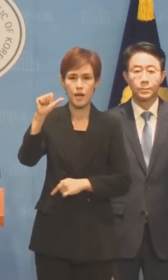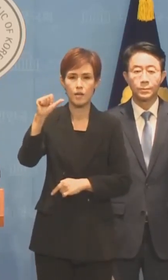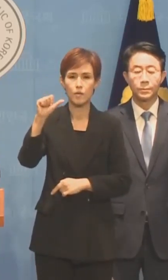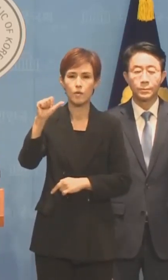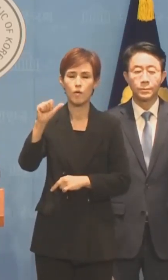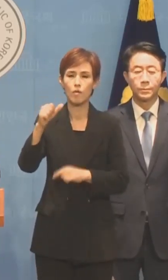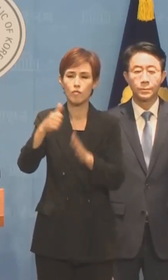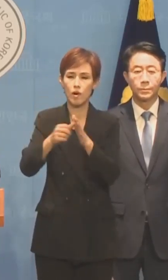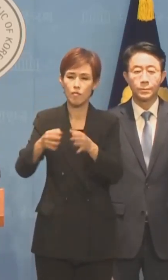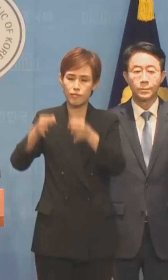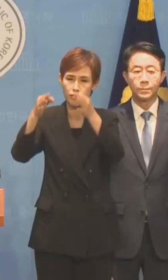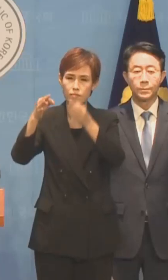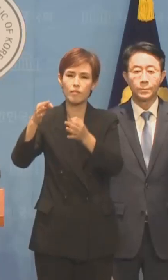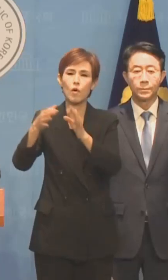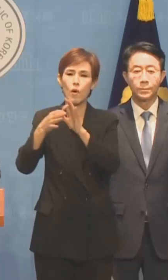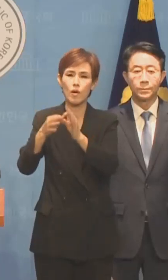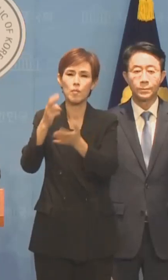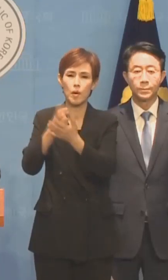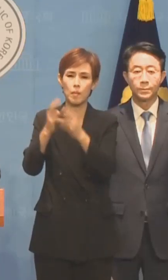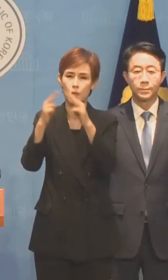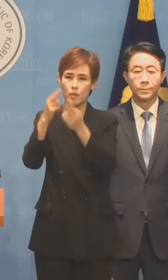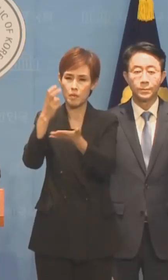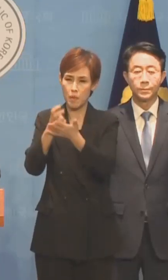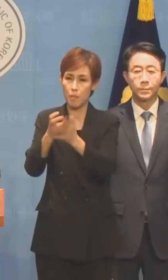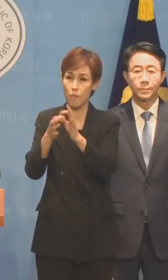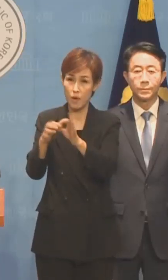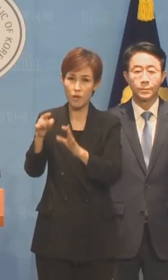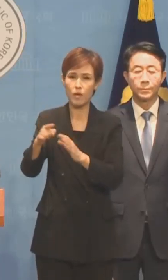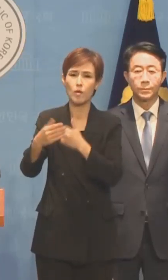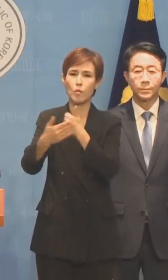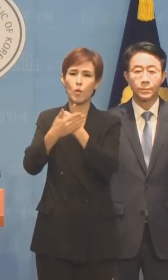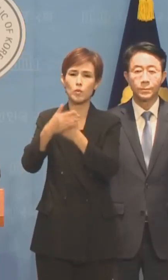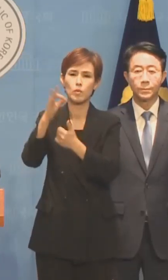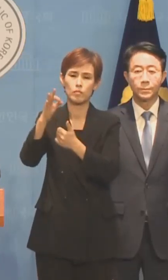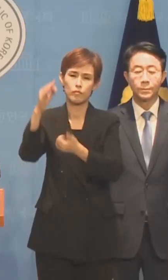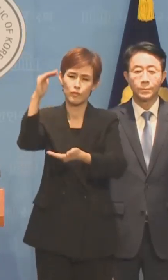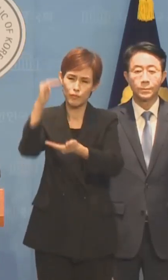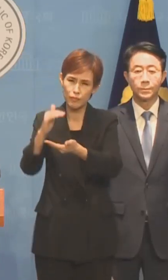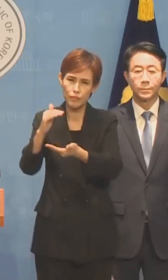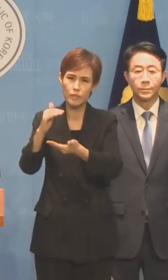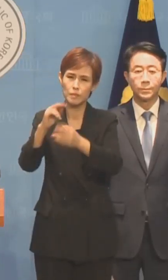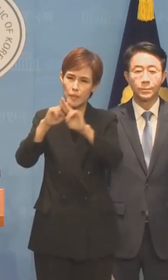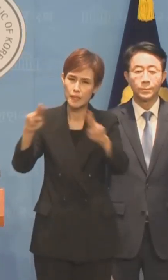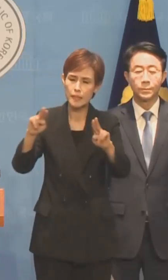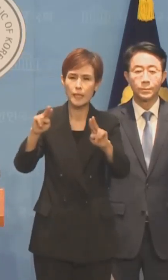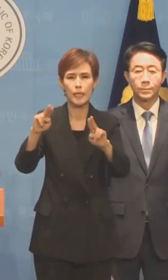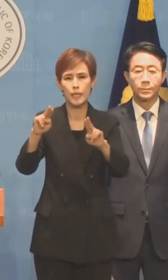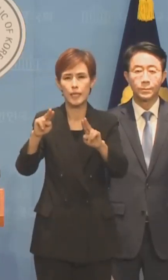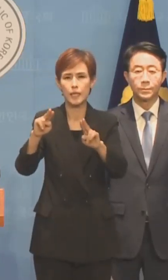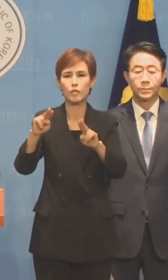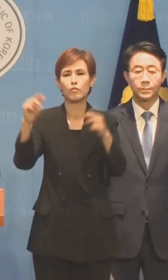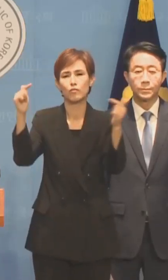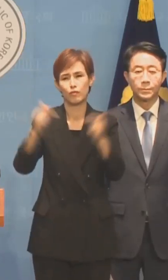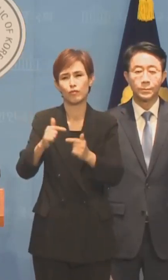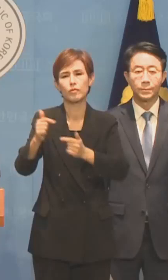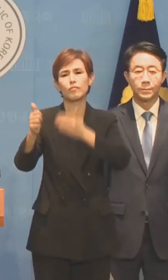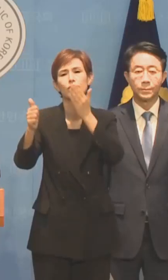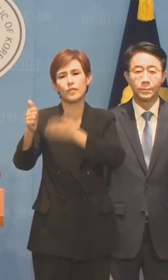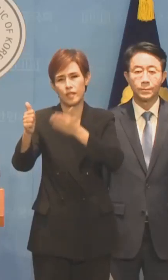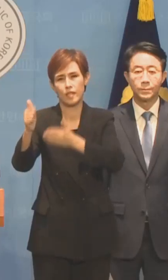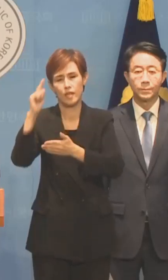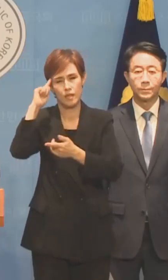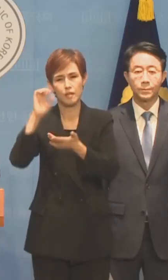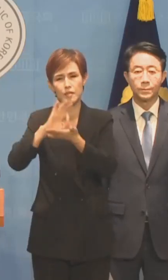감축법과 칩스법, 반도체법 등에 따른 보조금 축소 및 폐지 등의 불이익을 최소화할 수 있도록